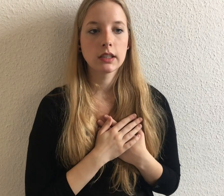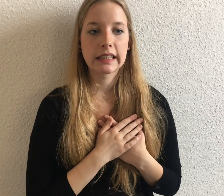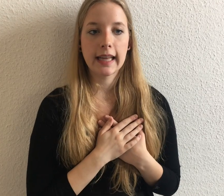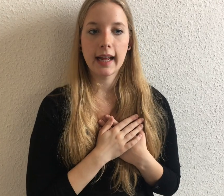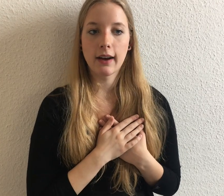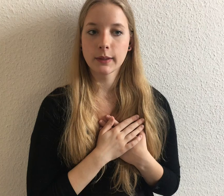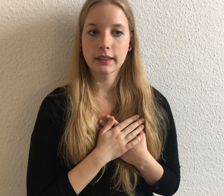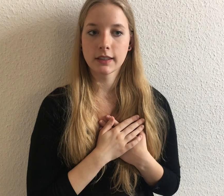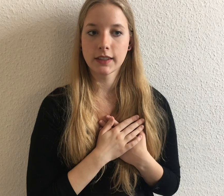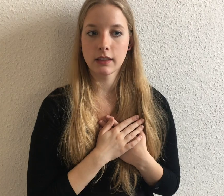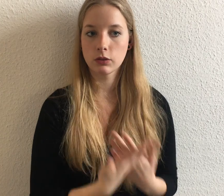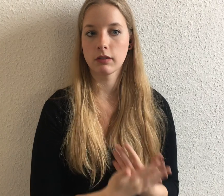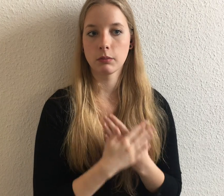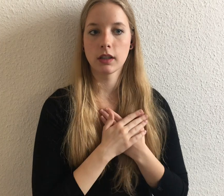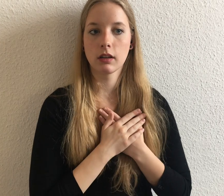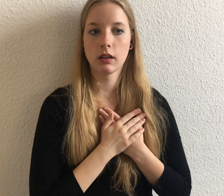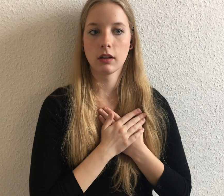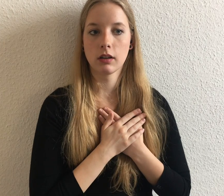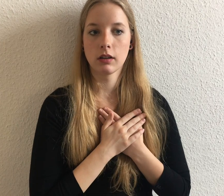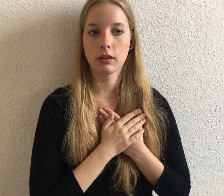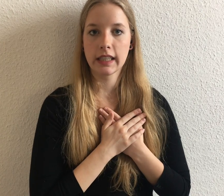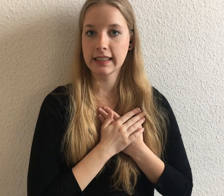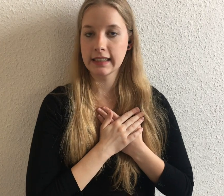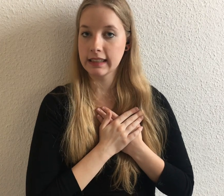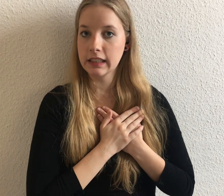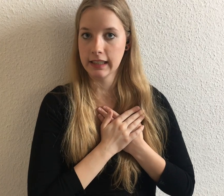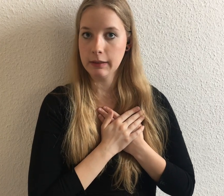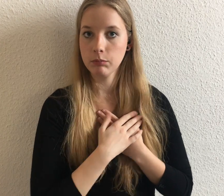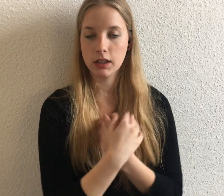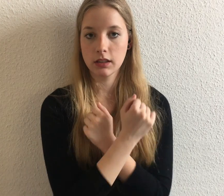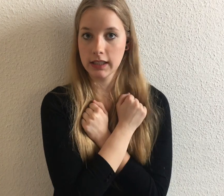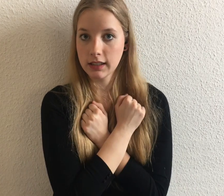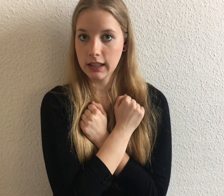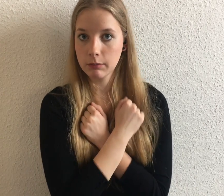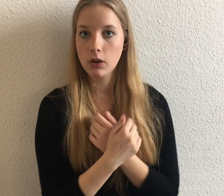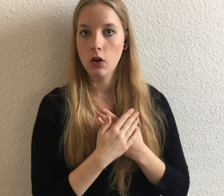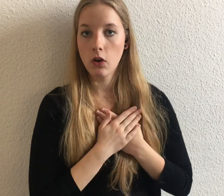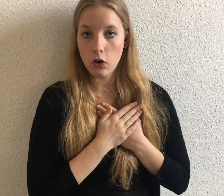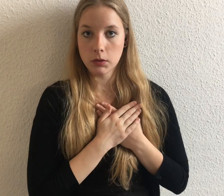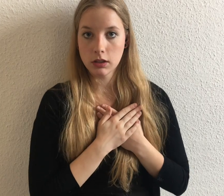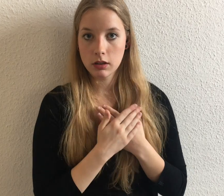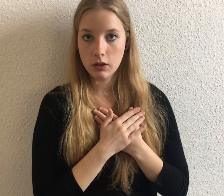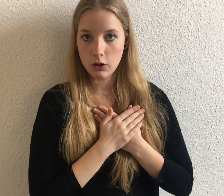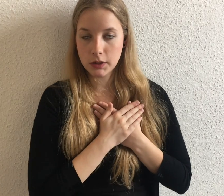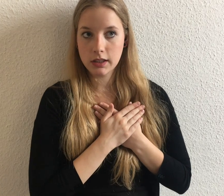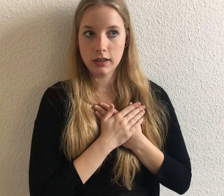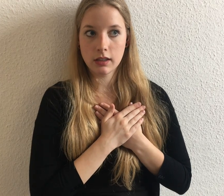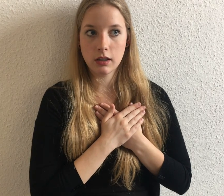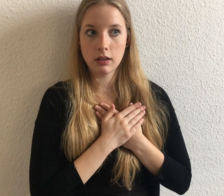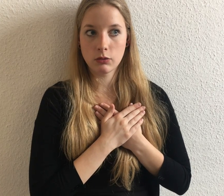Das ist, Hobbys wird dann so schon gewertet, das ist das nicht lieben, das ist lieben. Hobbys. Hobbys ist halt da, du